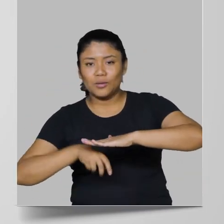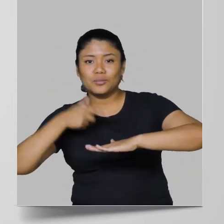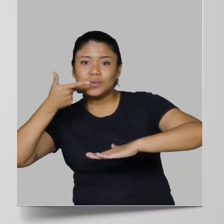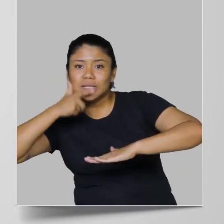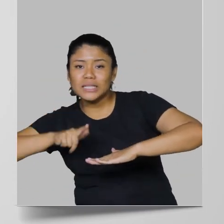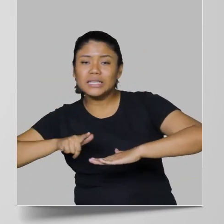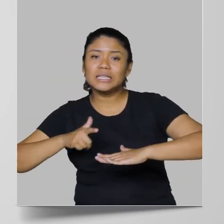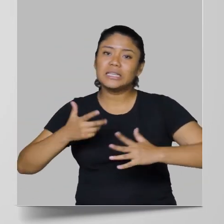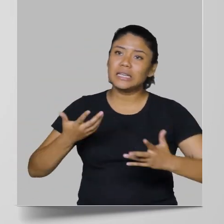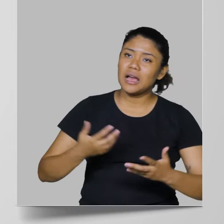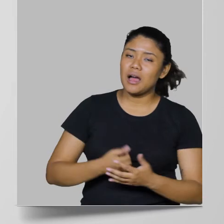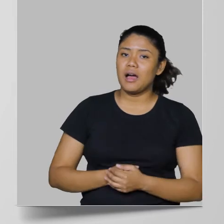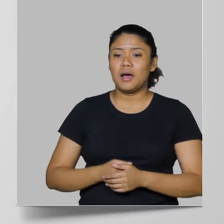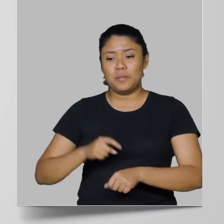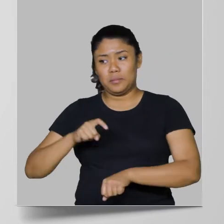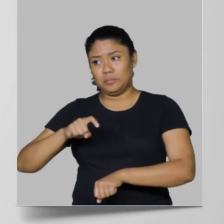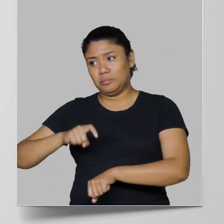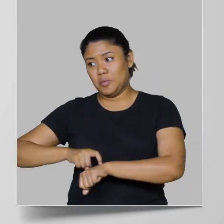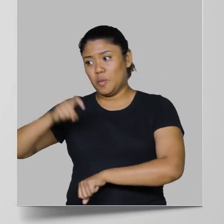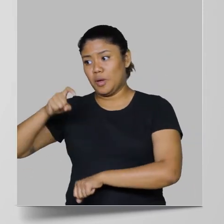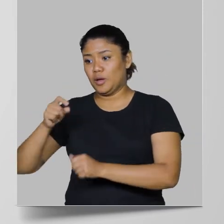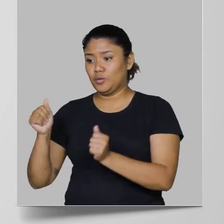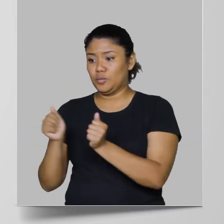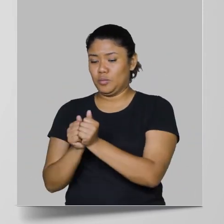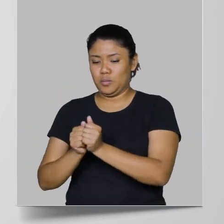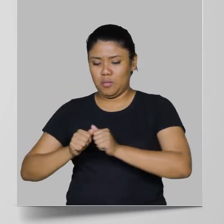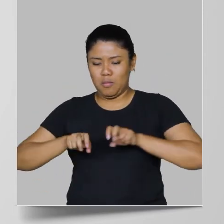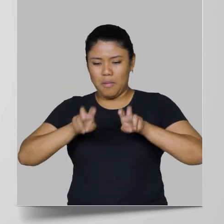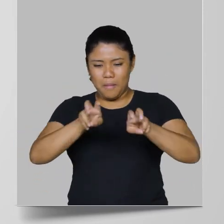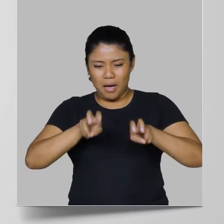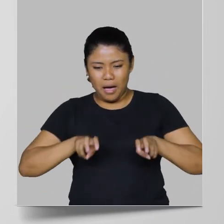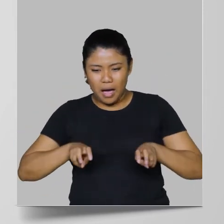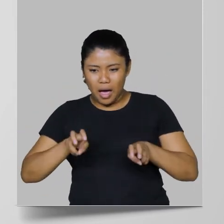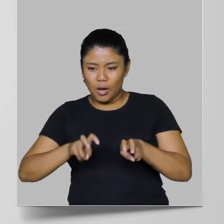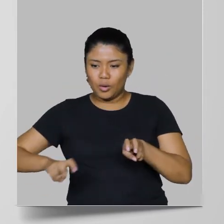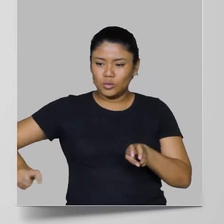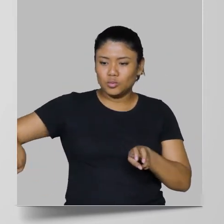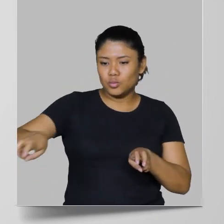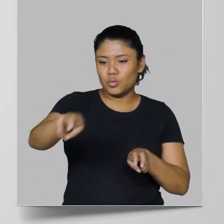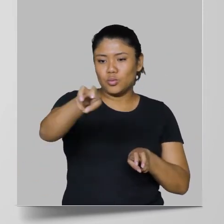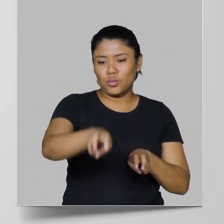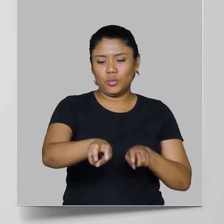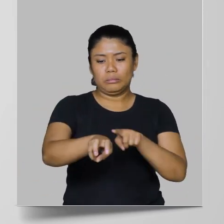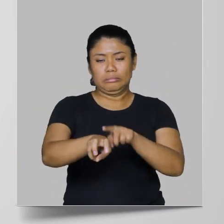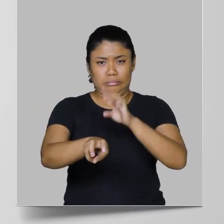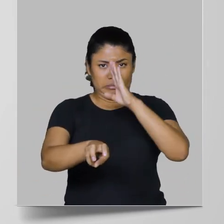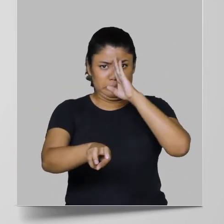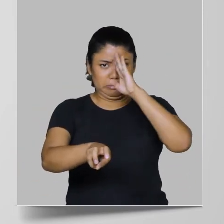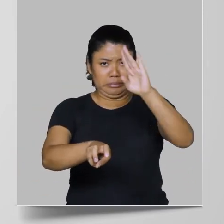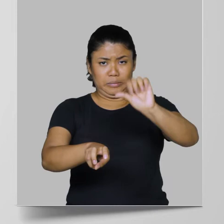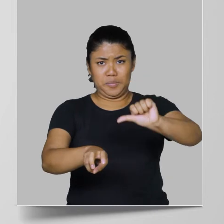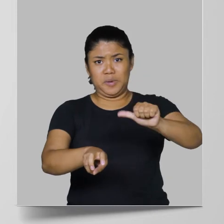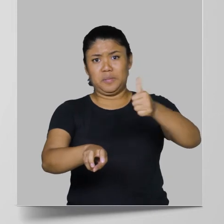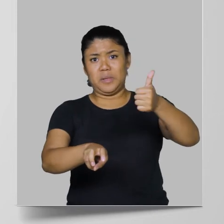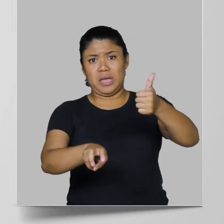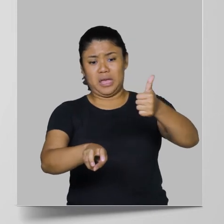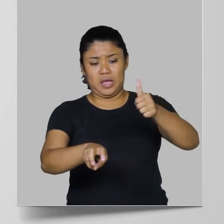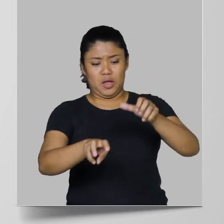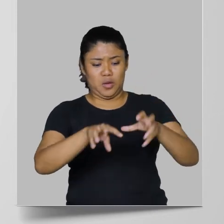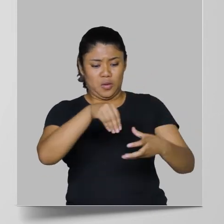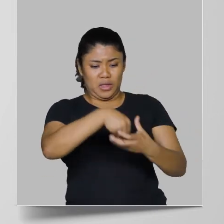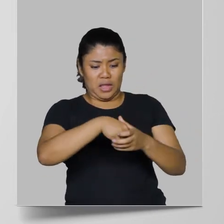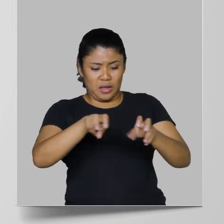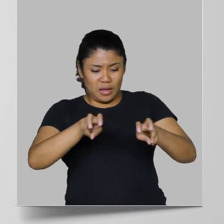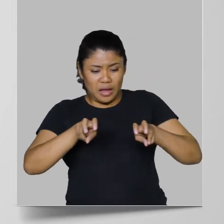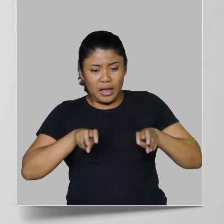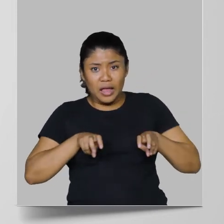que tinha banheiro adaptado, mas ele era utilizado como depósito, enfim. Então houve toda uma mobilização dentro do centro para que eu